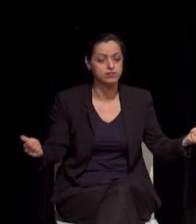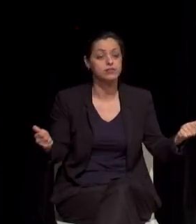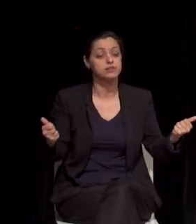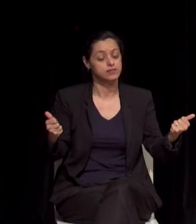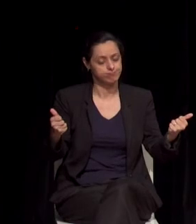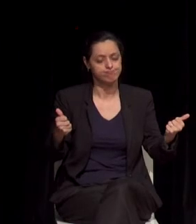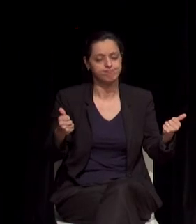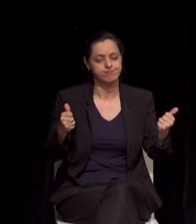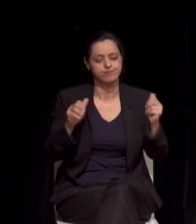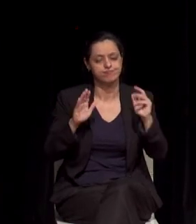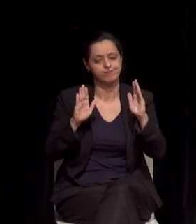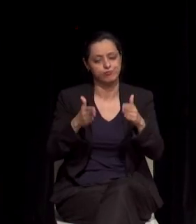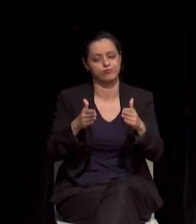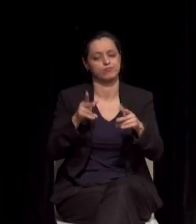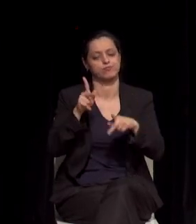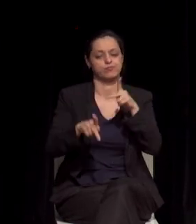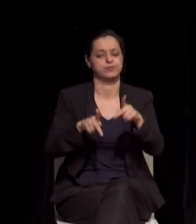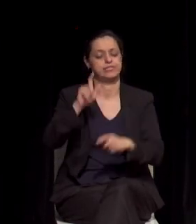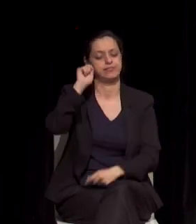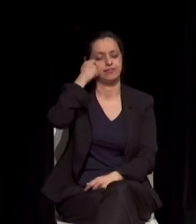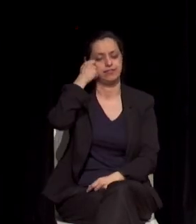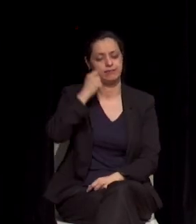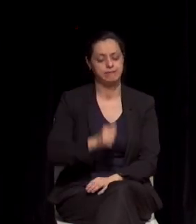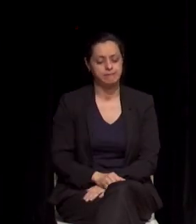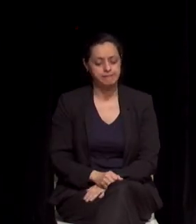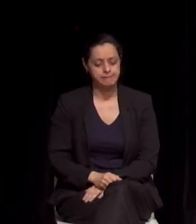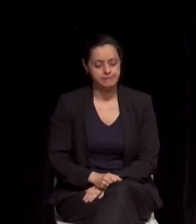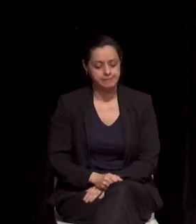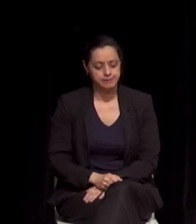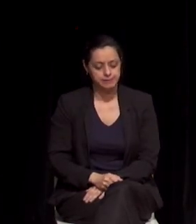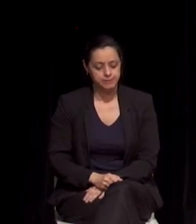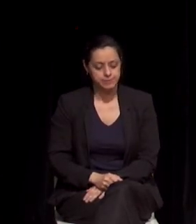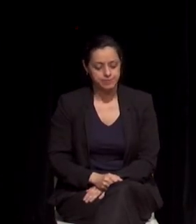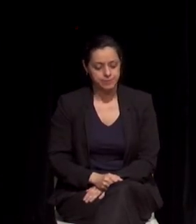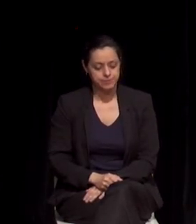população negra. E